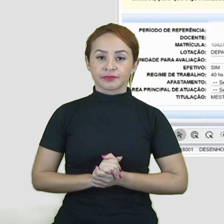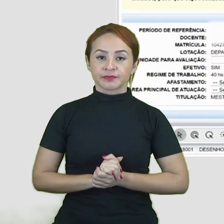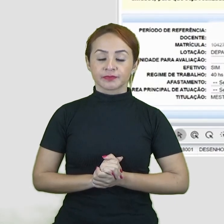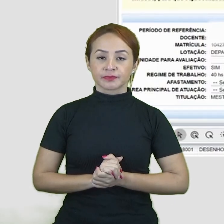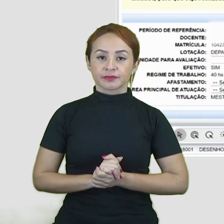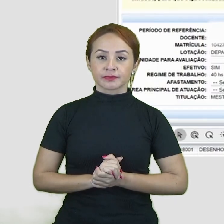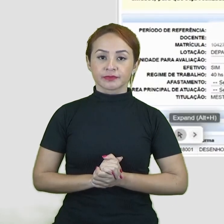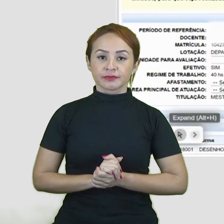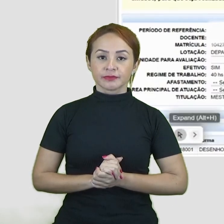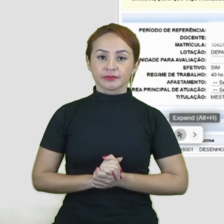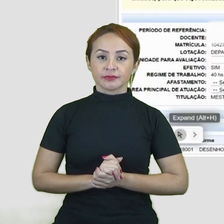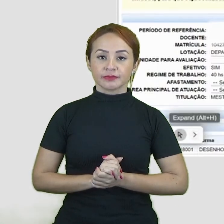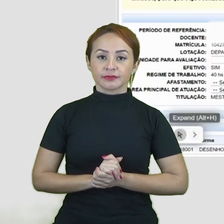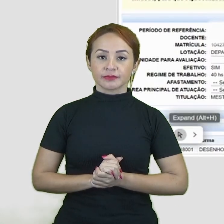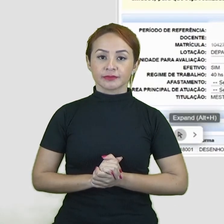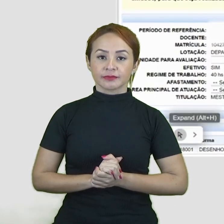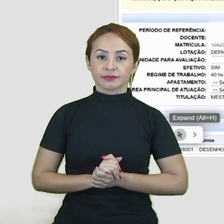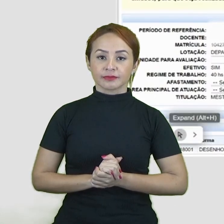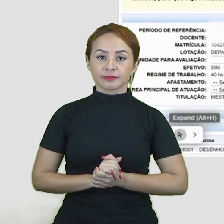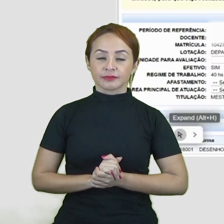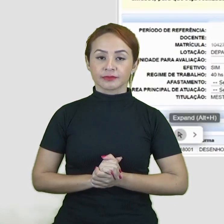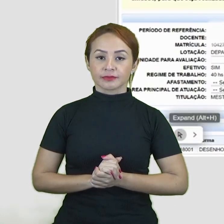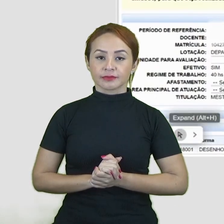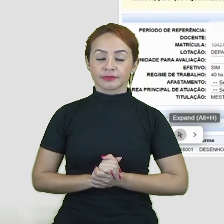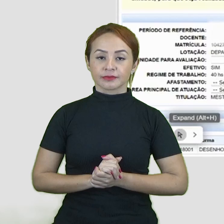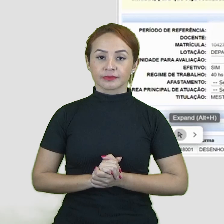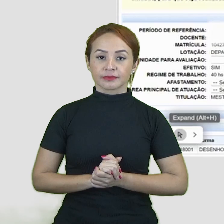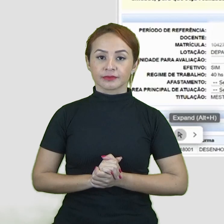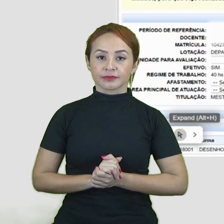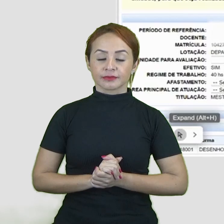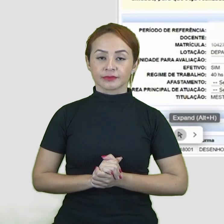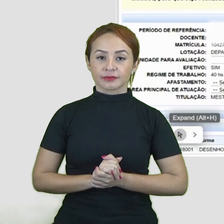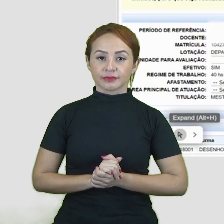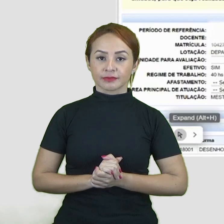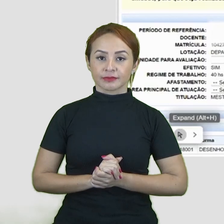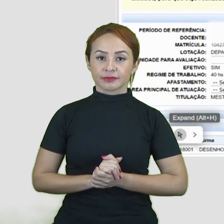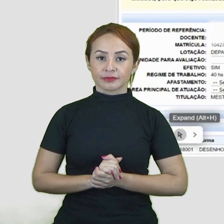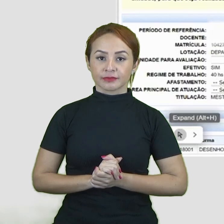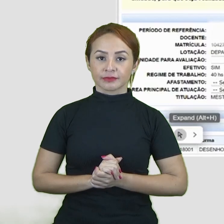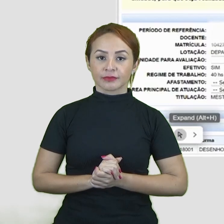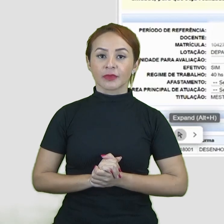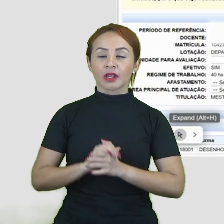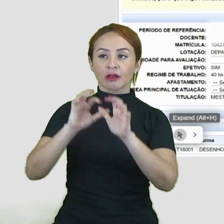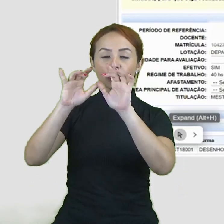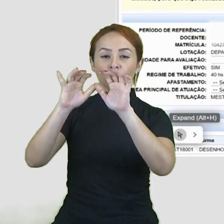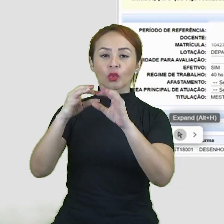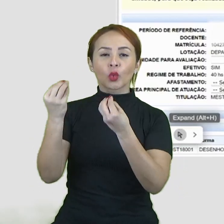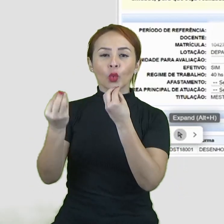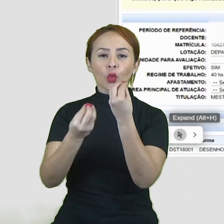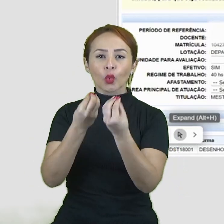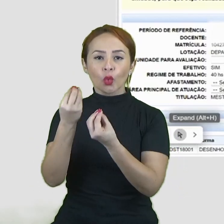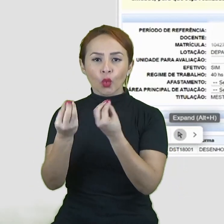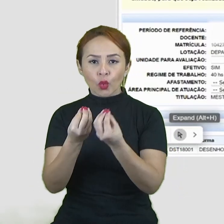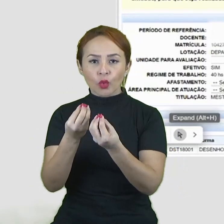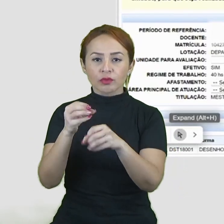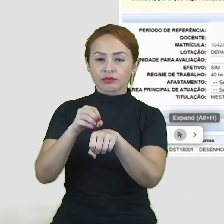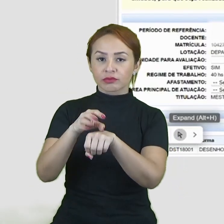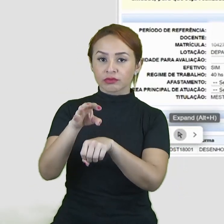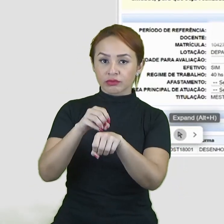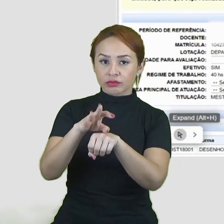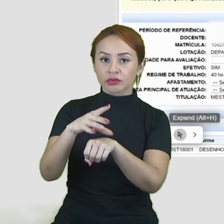informações. A expectativa é que tenhamos informações de como,